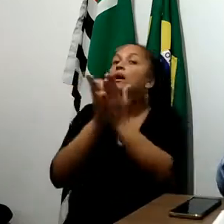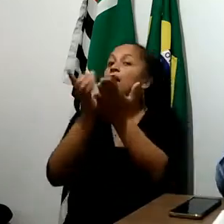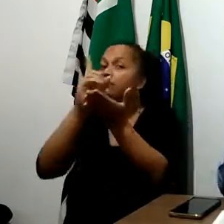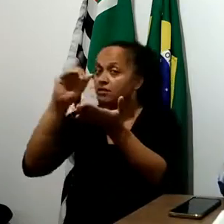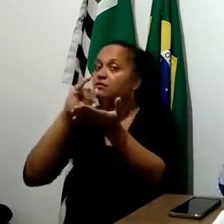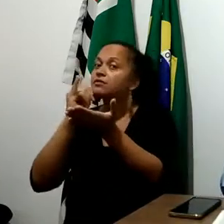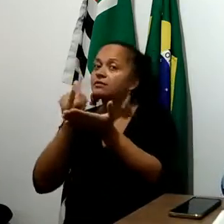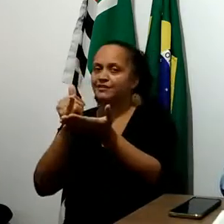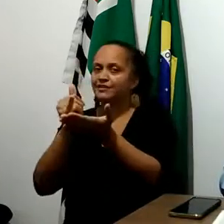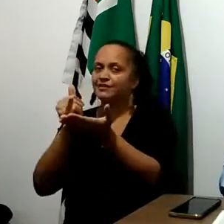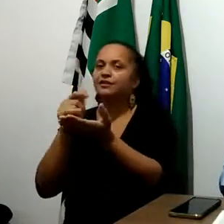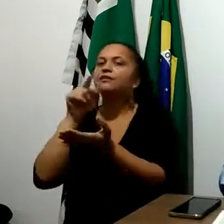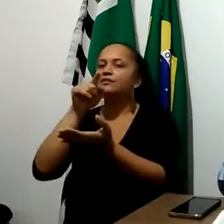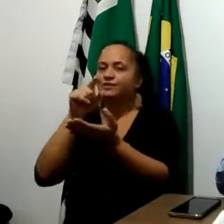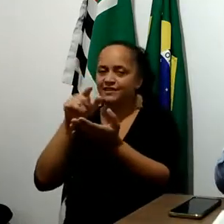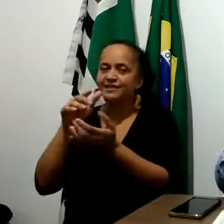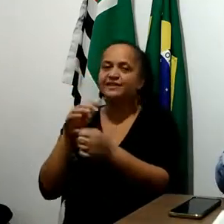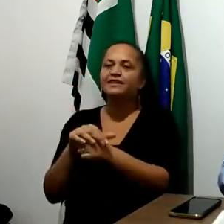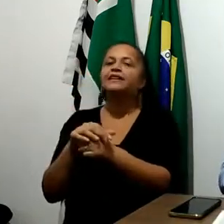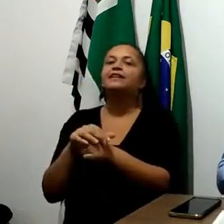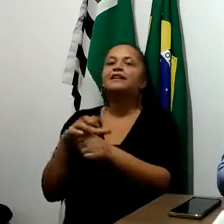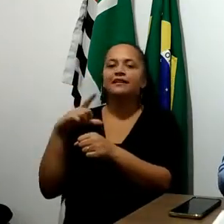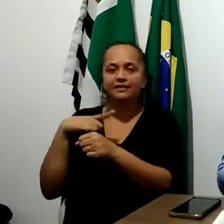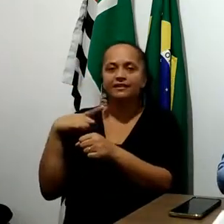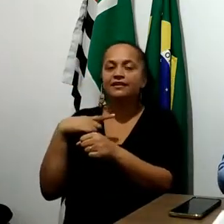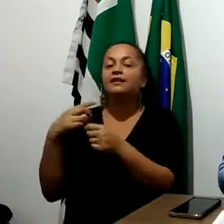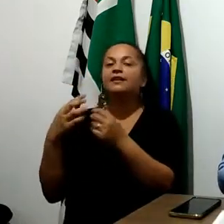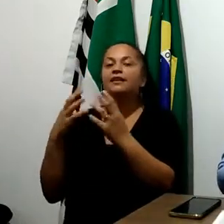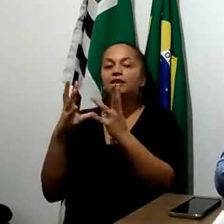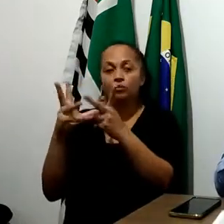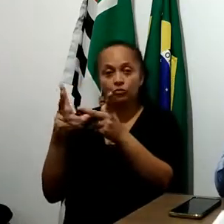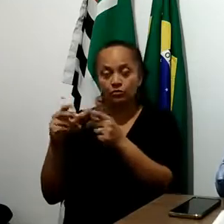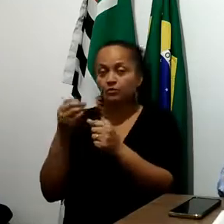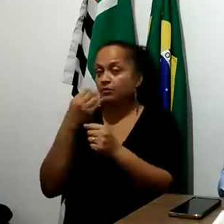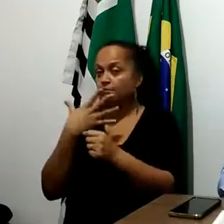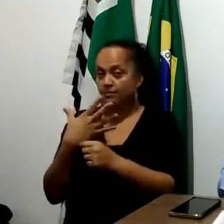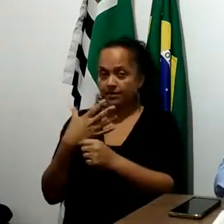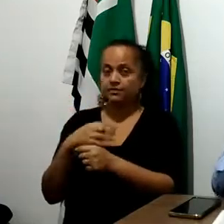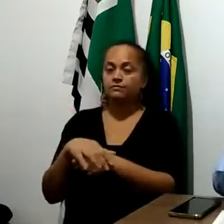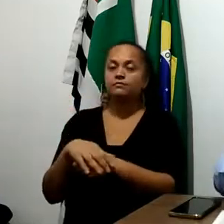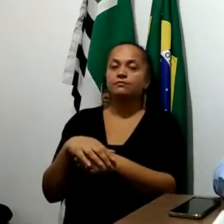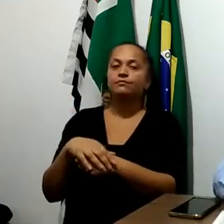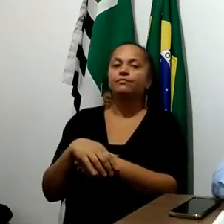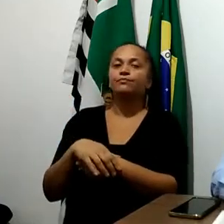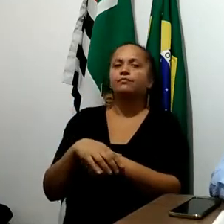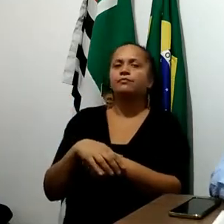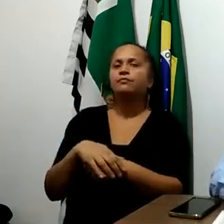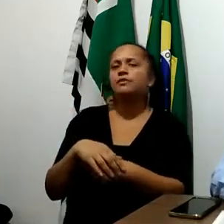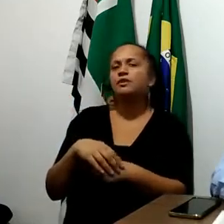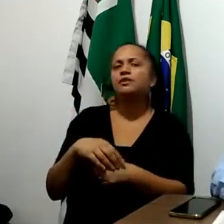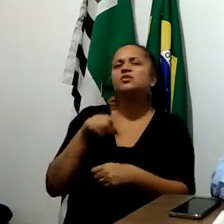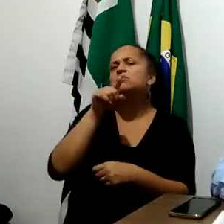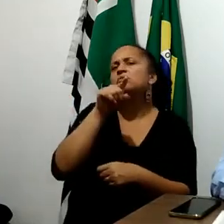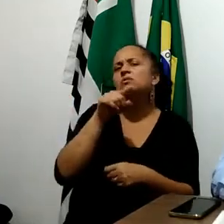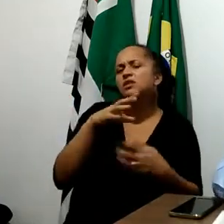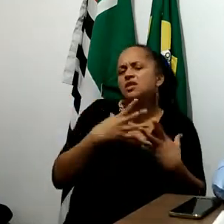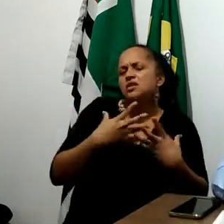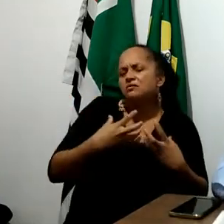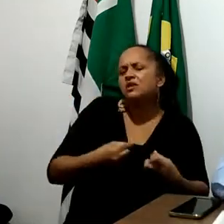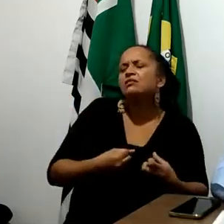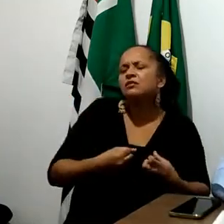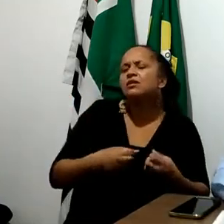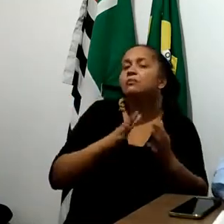uma encrenca, de uma mágoa, de uma amargura, o que a Bíblia diz a respeito?